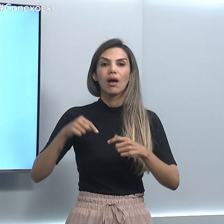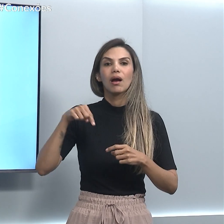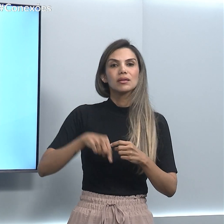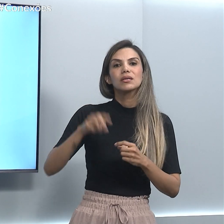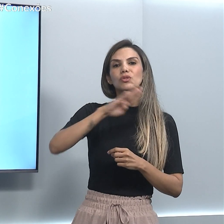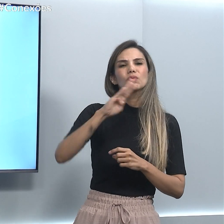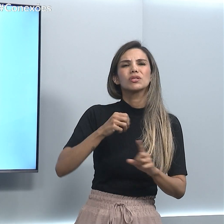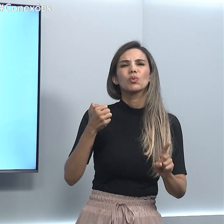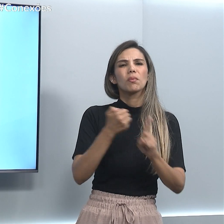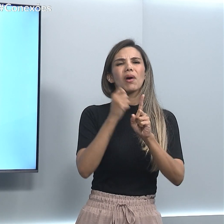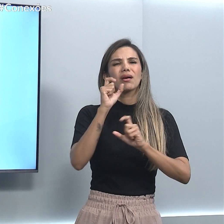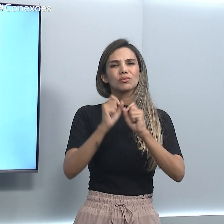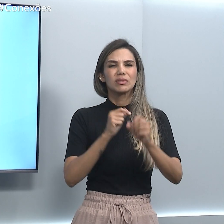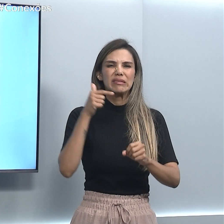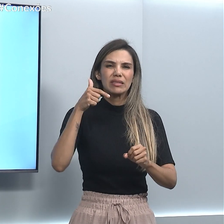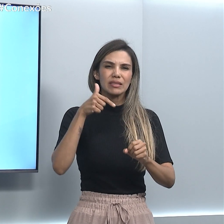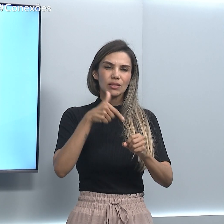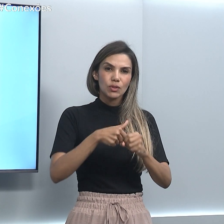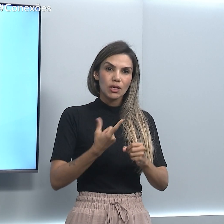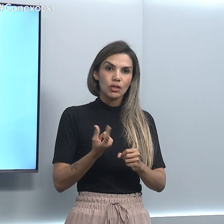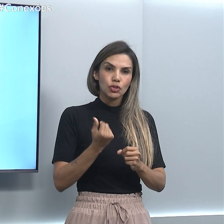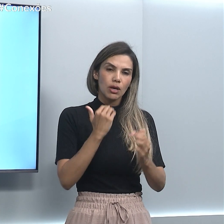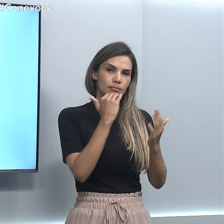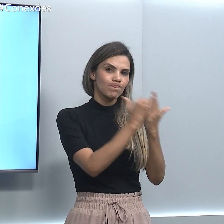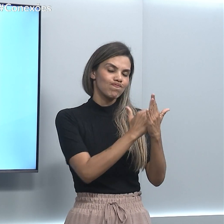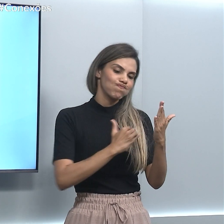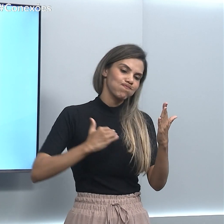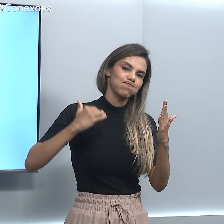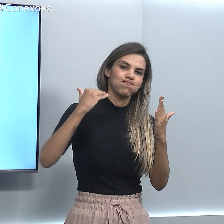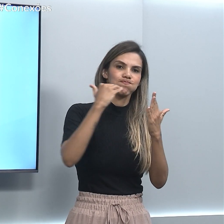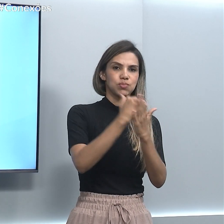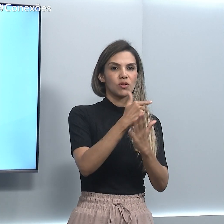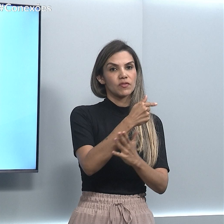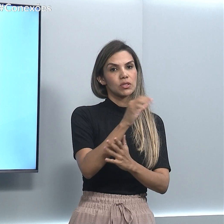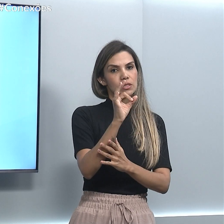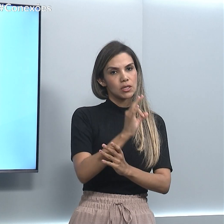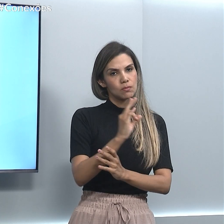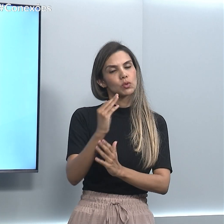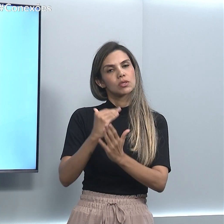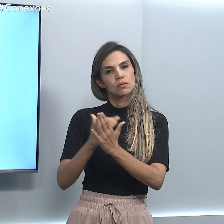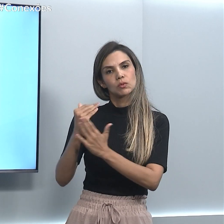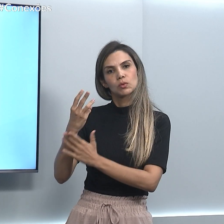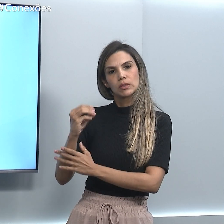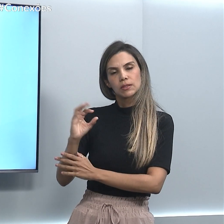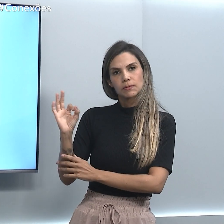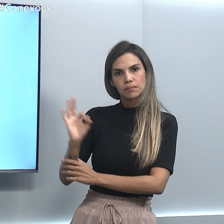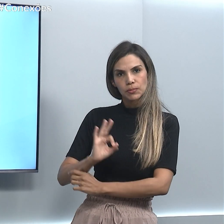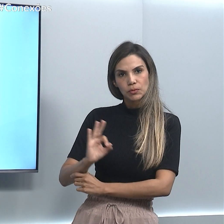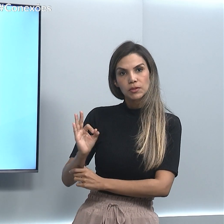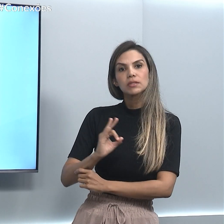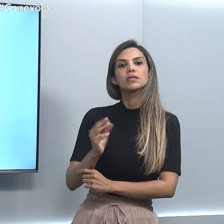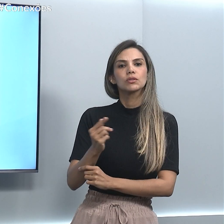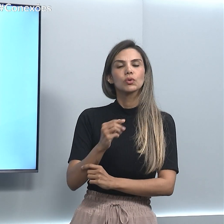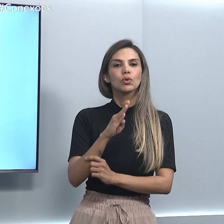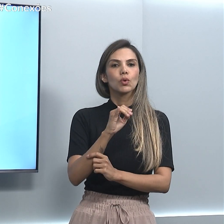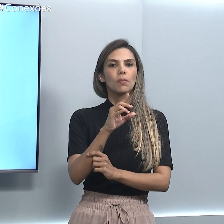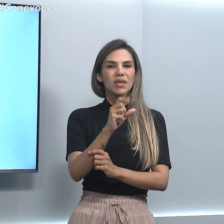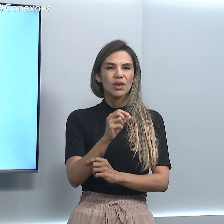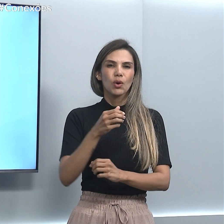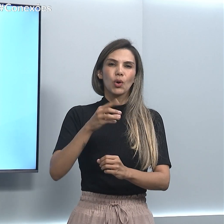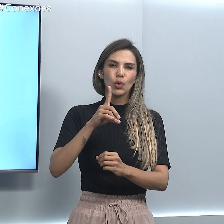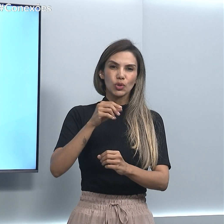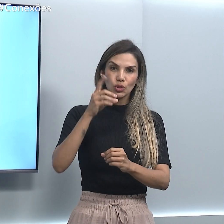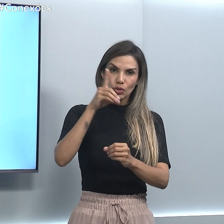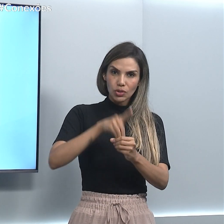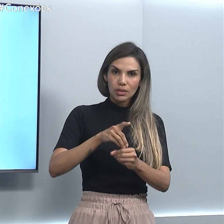na gasolina de 27% para 30%. O percentual de biodiesel no óleo diesel